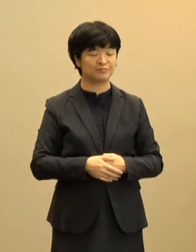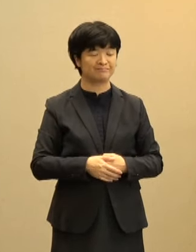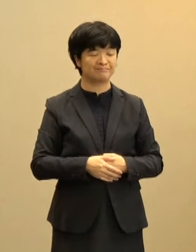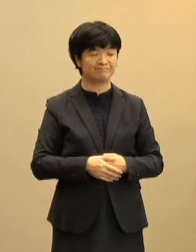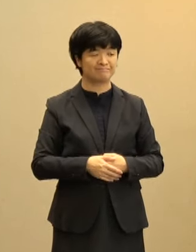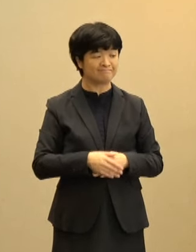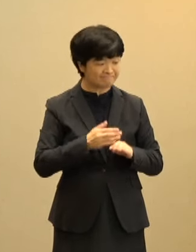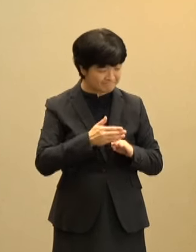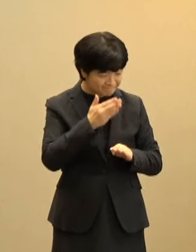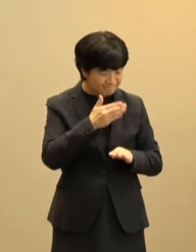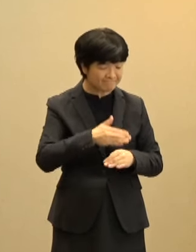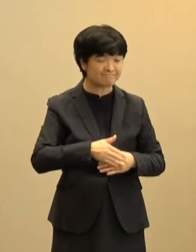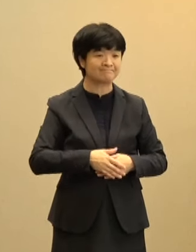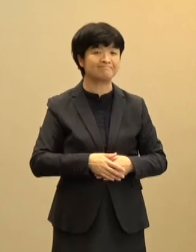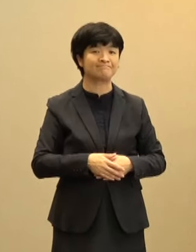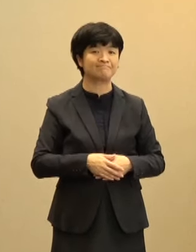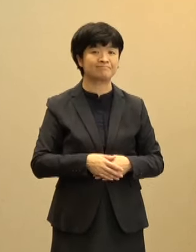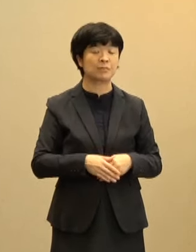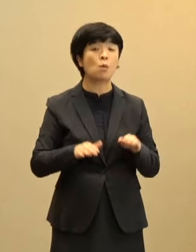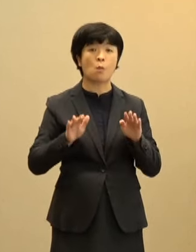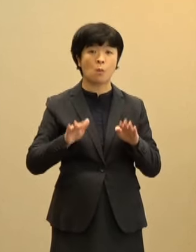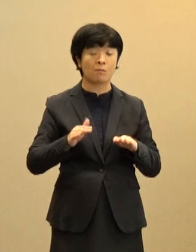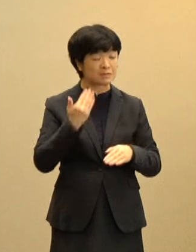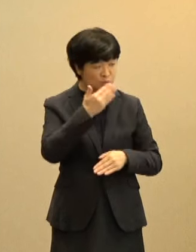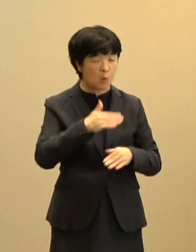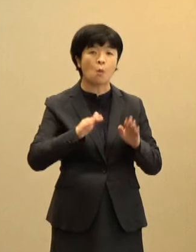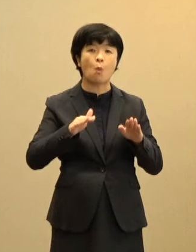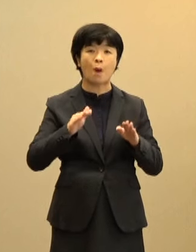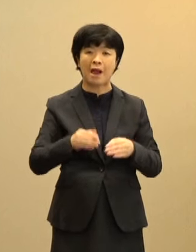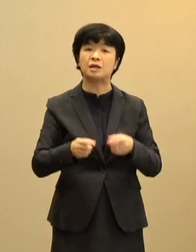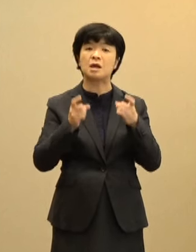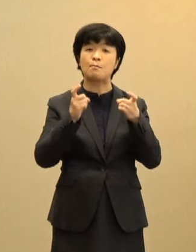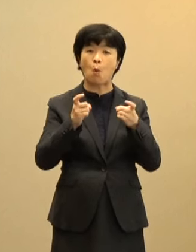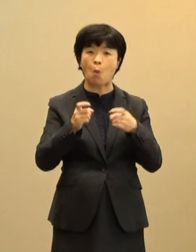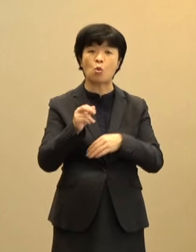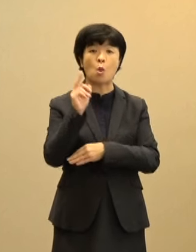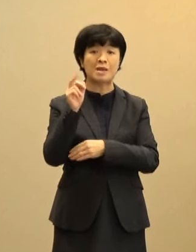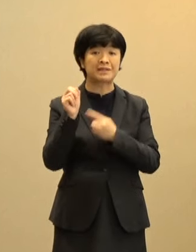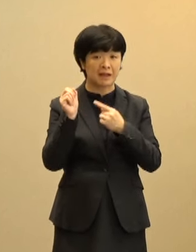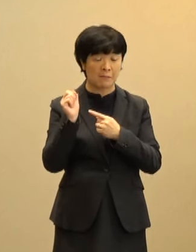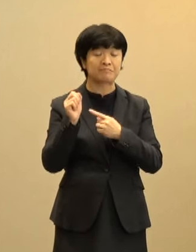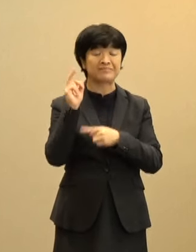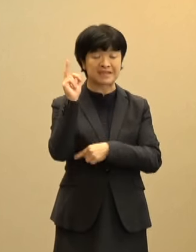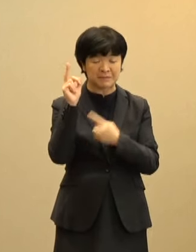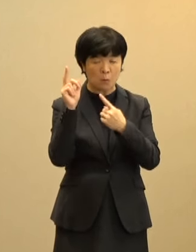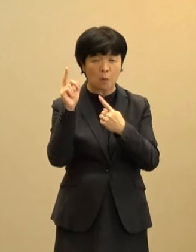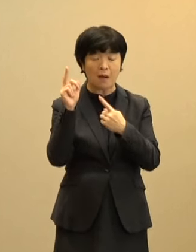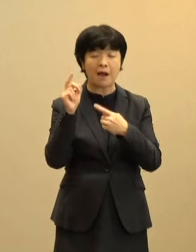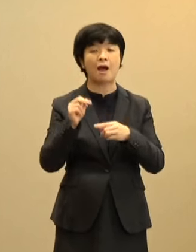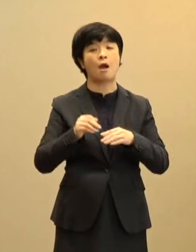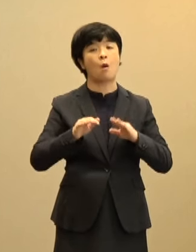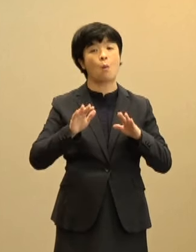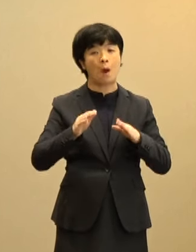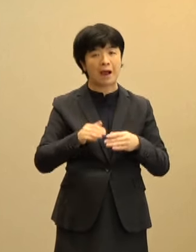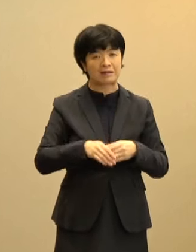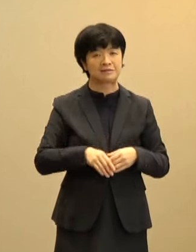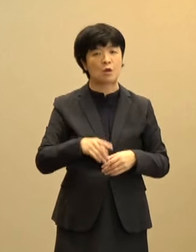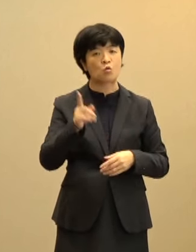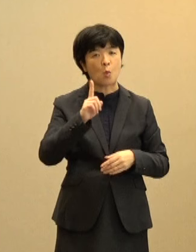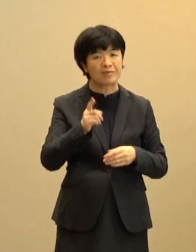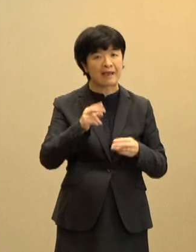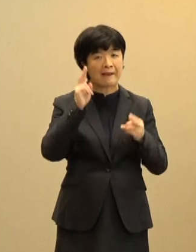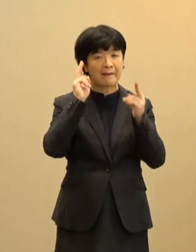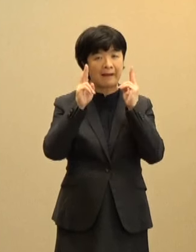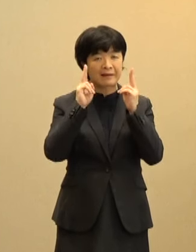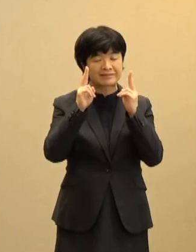ありがとうございます。それで今回のポートセミナーでは改めてどういった業種の企業にどういった千葉港の魅